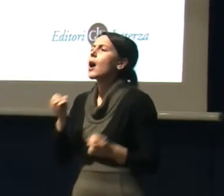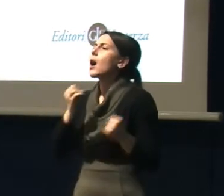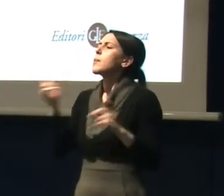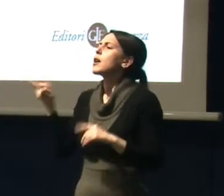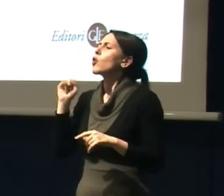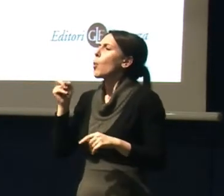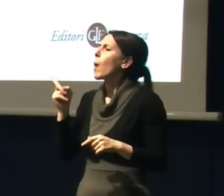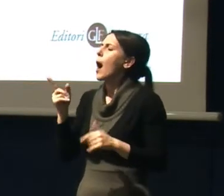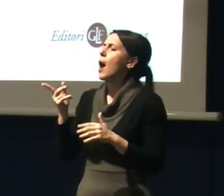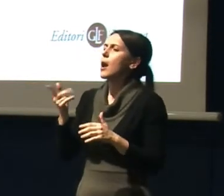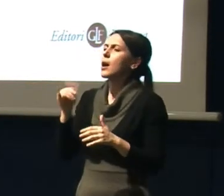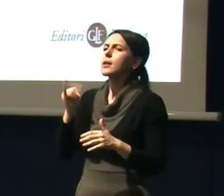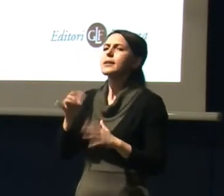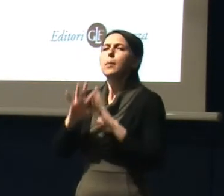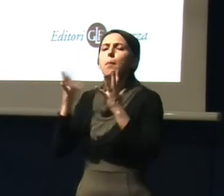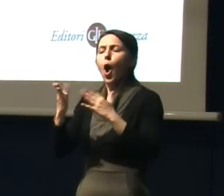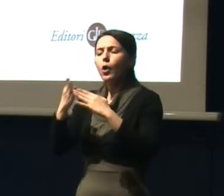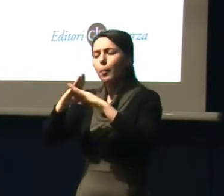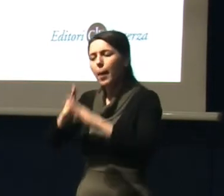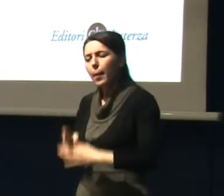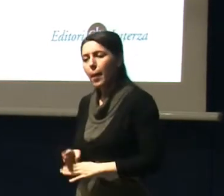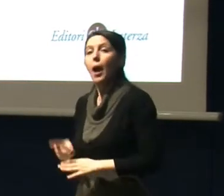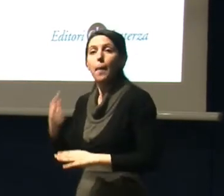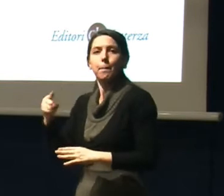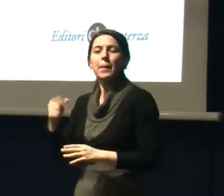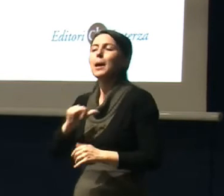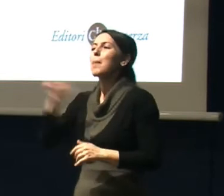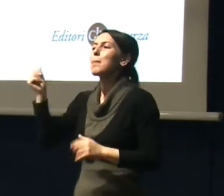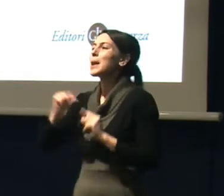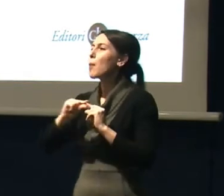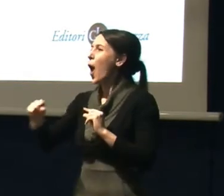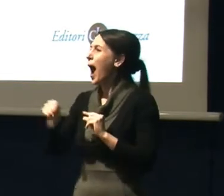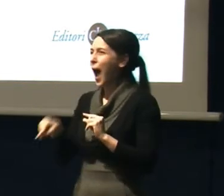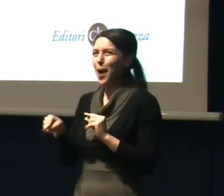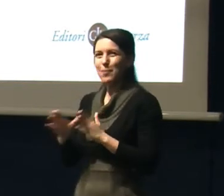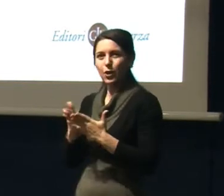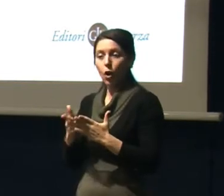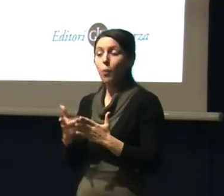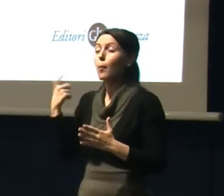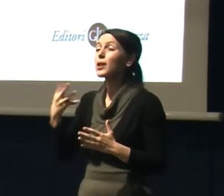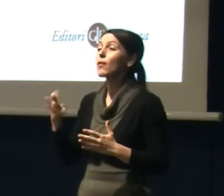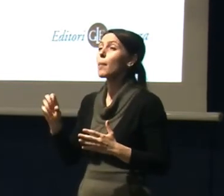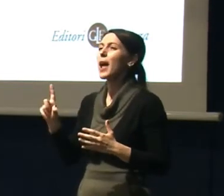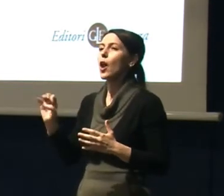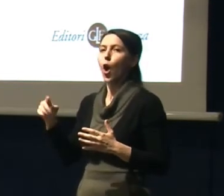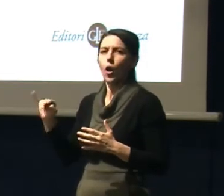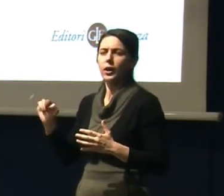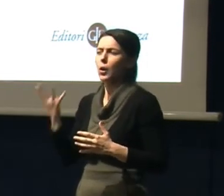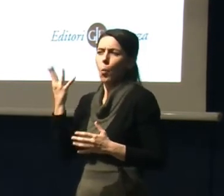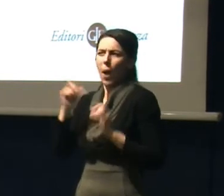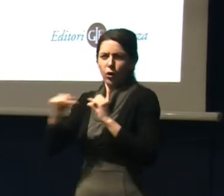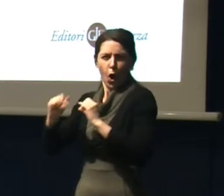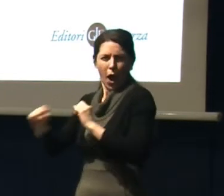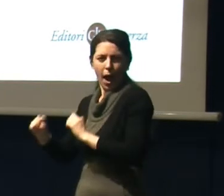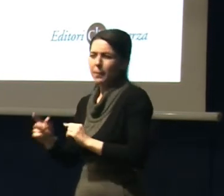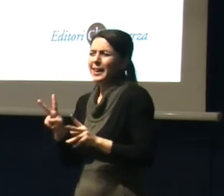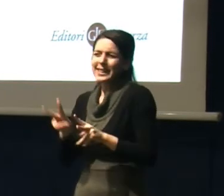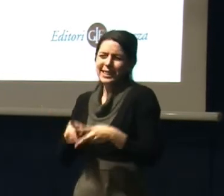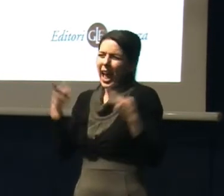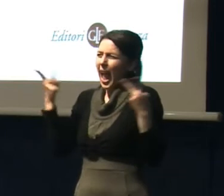frammentazione pazzesca e questo rientrano in una del primo capitolo tra l'altro perché vittorio meloni ha fatto questo libro in quattro capitoli molto semplice molto